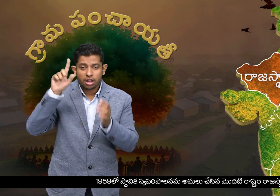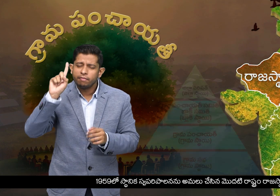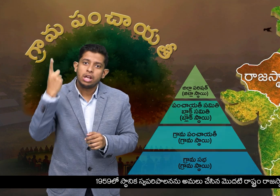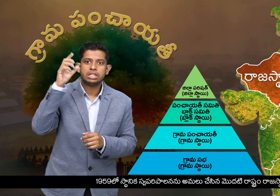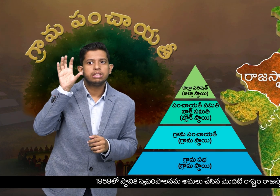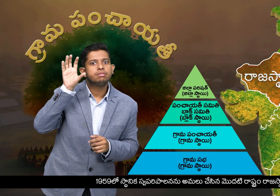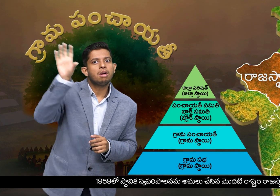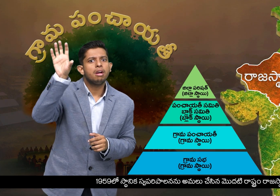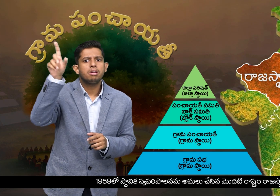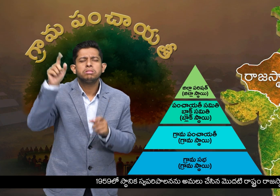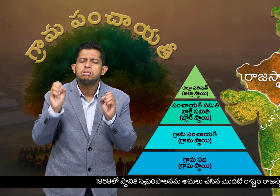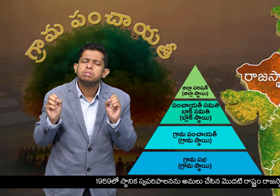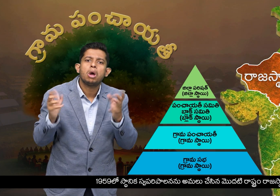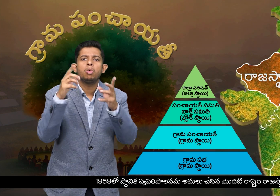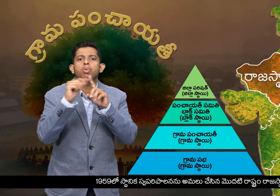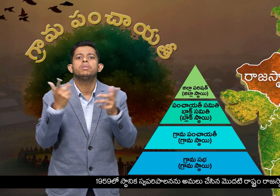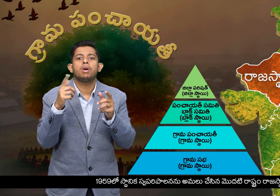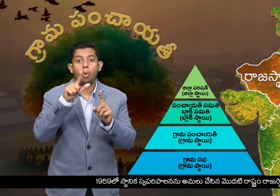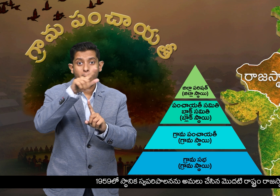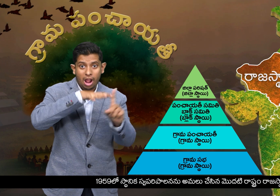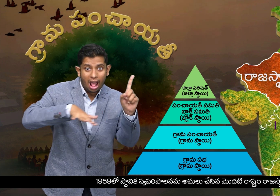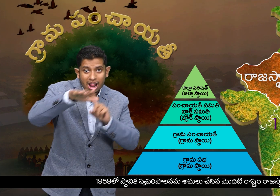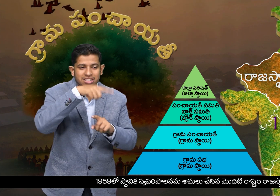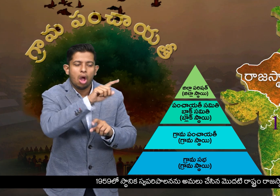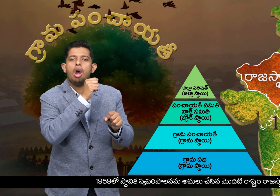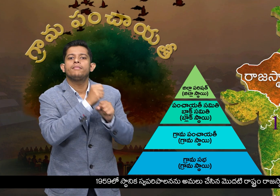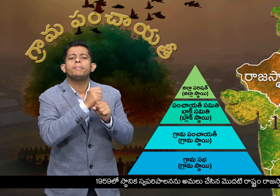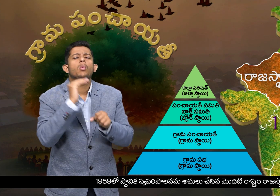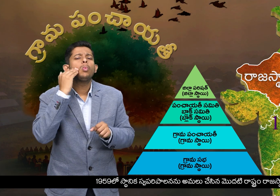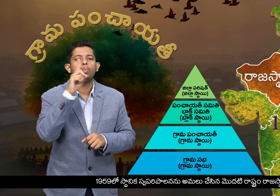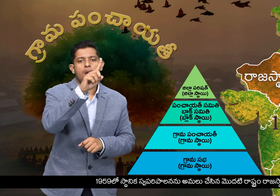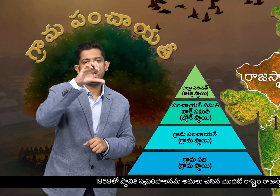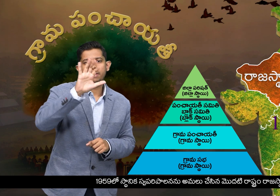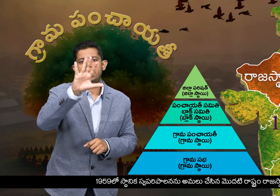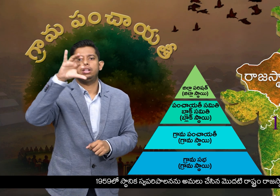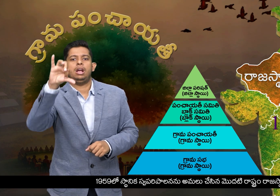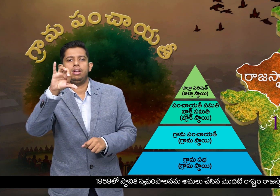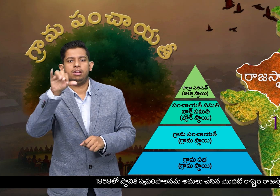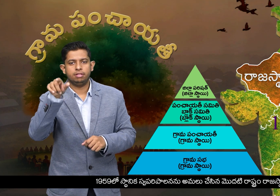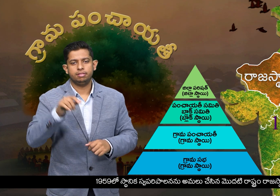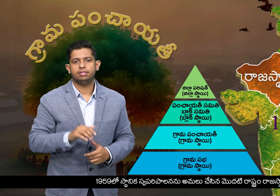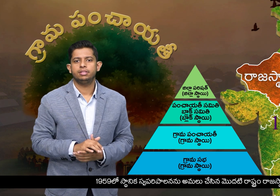1959లో స్థానిక స్వపరిపాలనను అమలు చేసిన మొదటి రాష్ట్రం రాజస్థాన్.